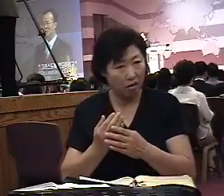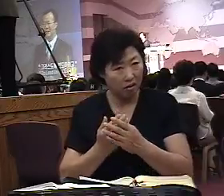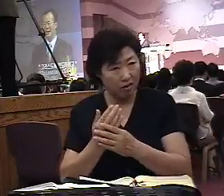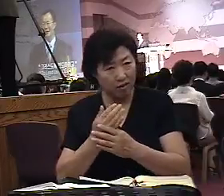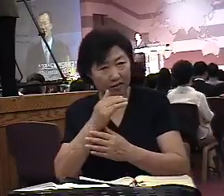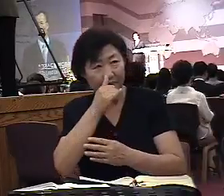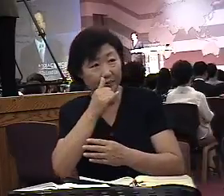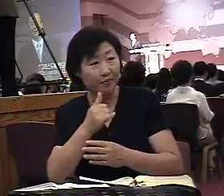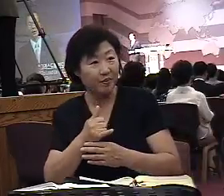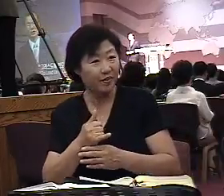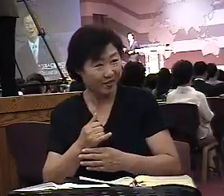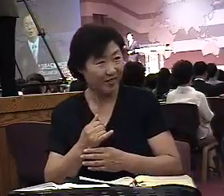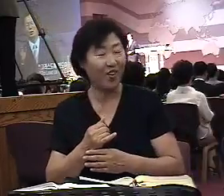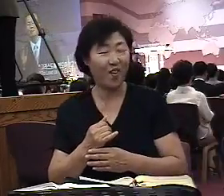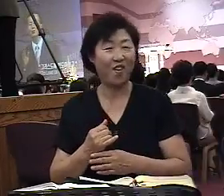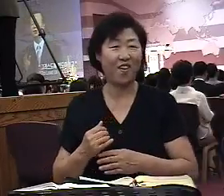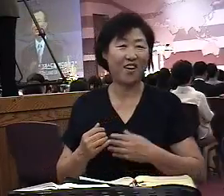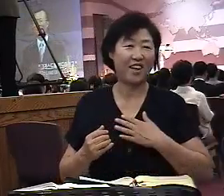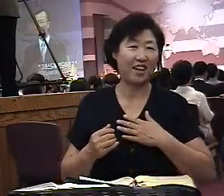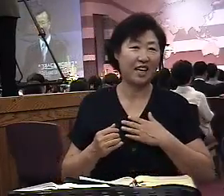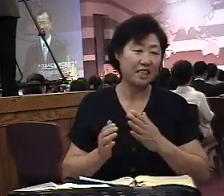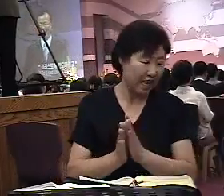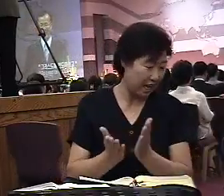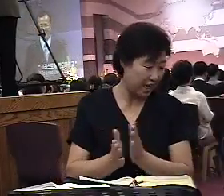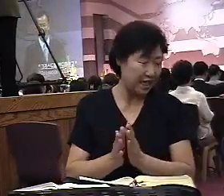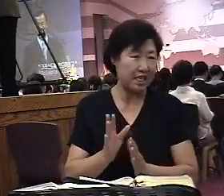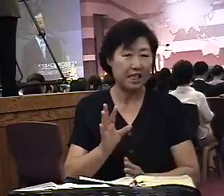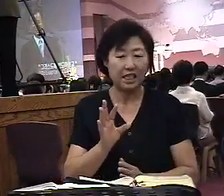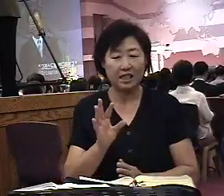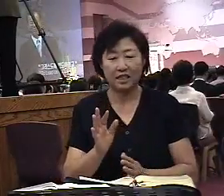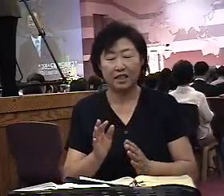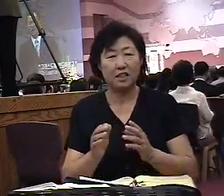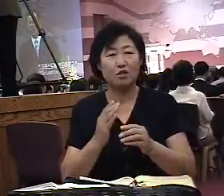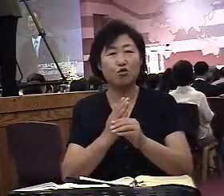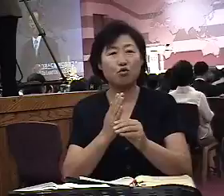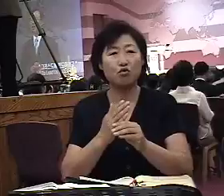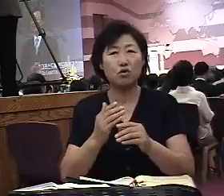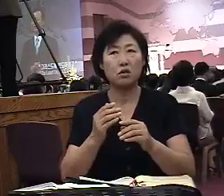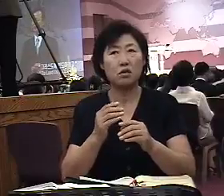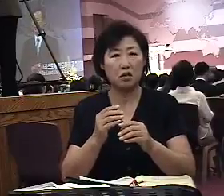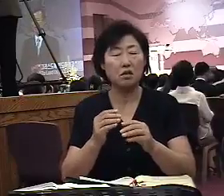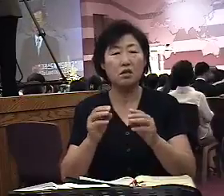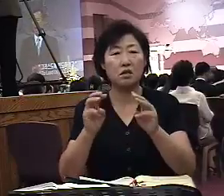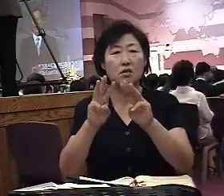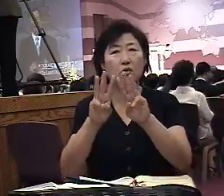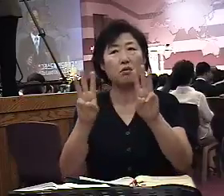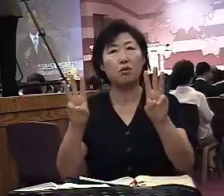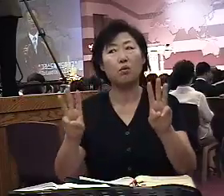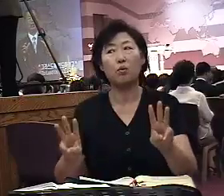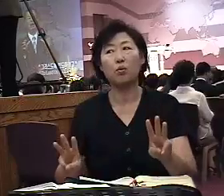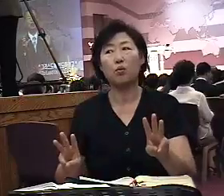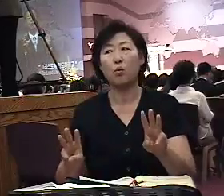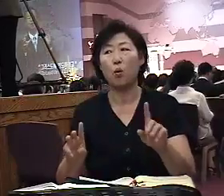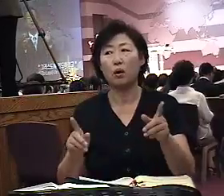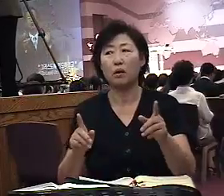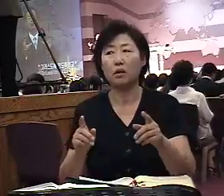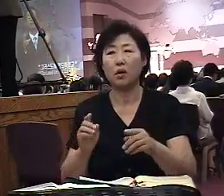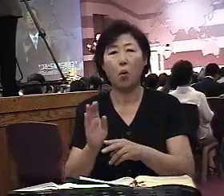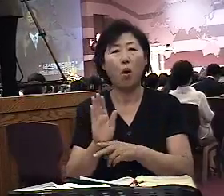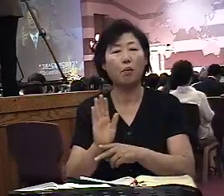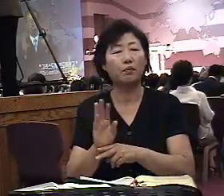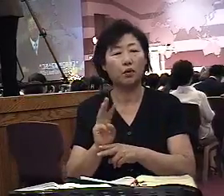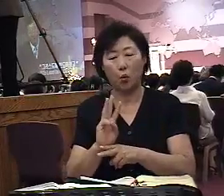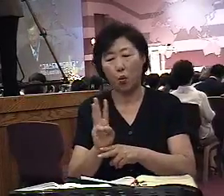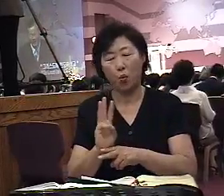던지고 있습니다. 그것이 바로 19절에 나와 있는데 그 질문은 바로 다음과 같습니다. 하나님께서 우리에게 율법을